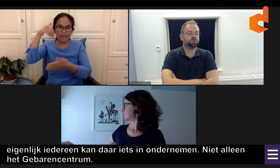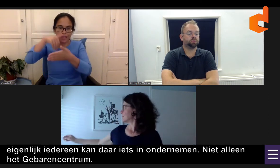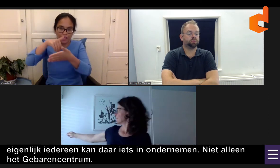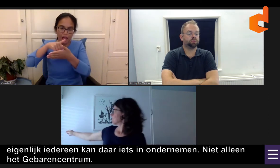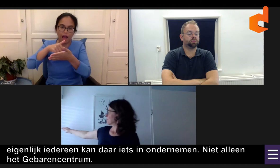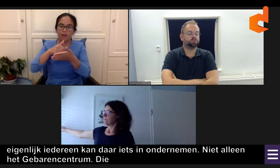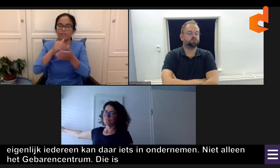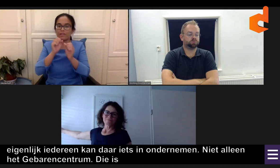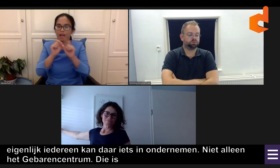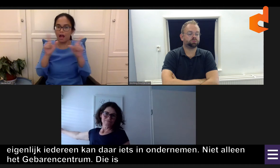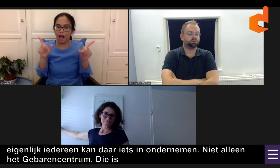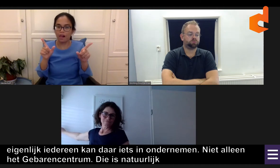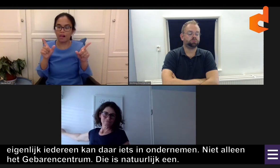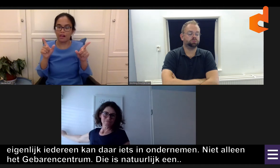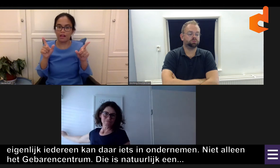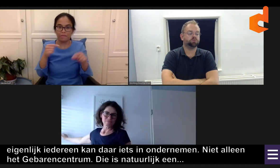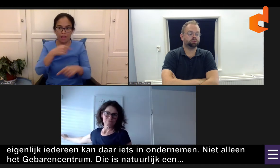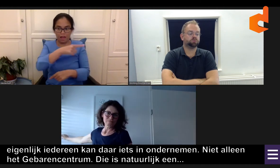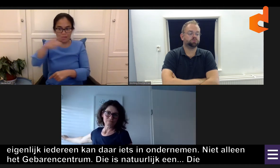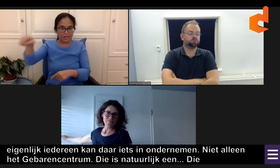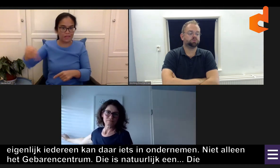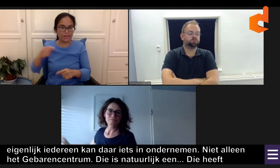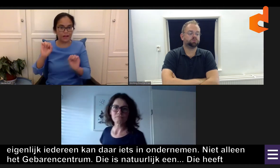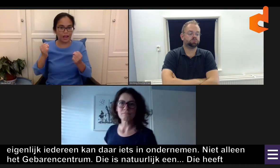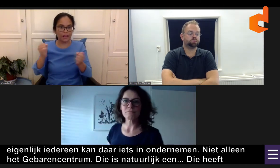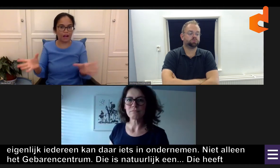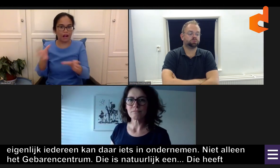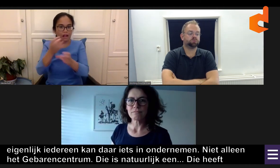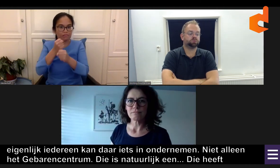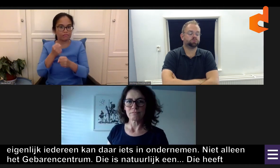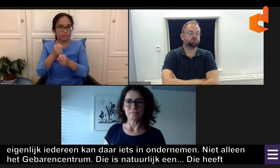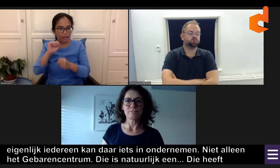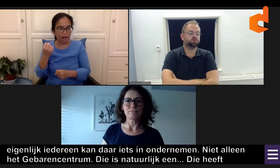natuurlijk die heeft natuurlijk expertise en heeft kennis van de inhoud